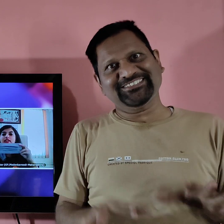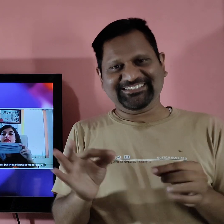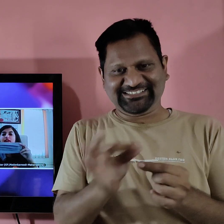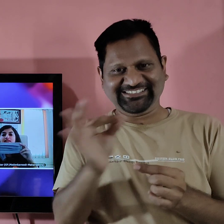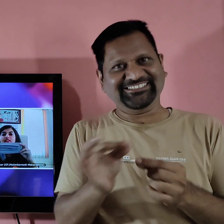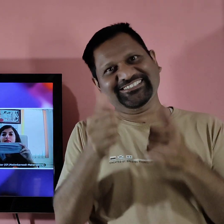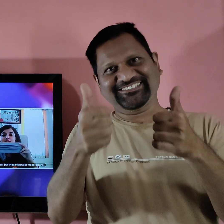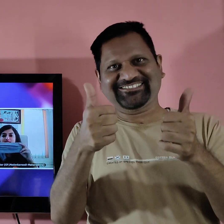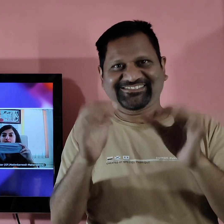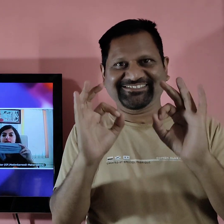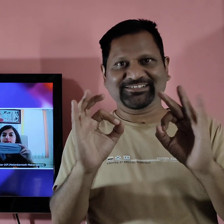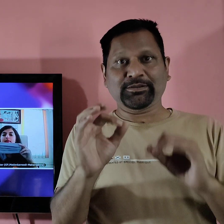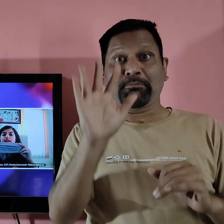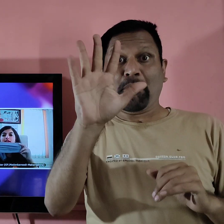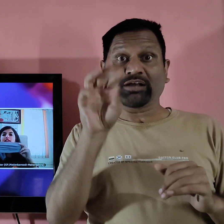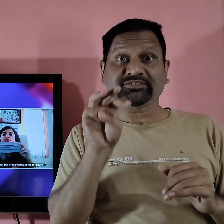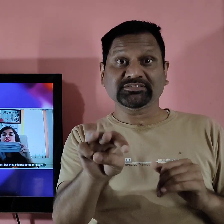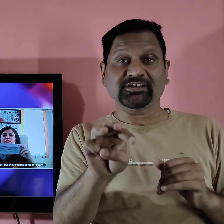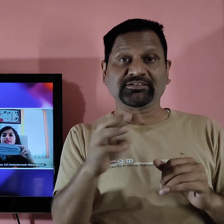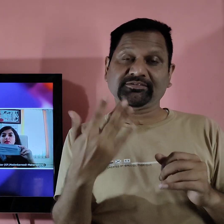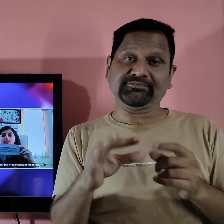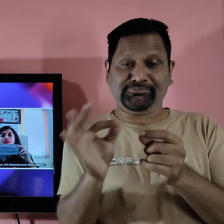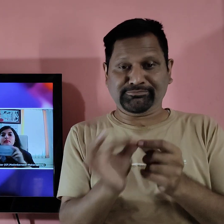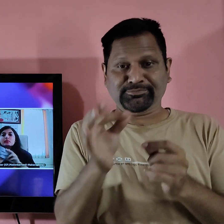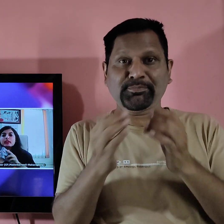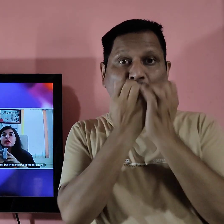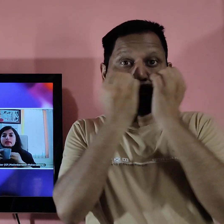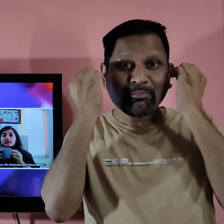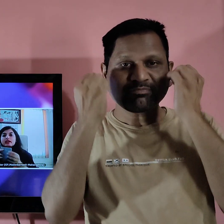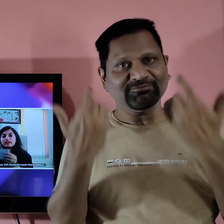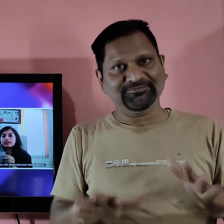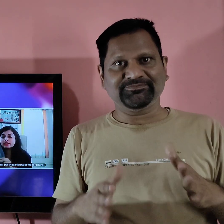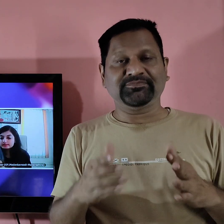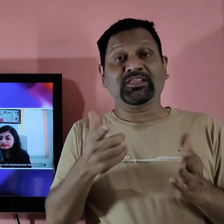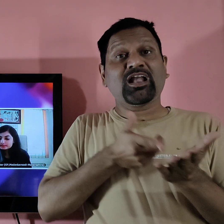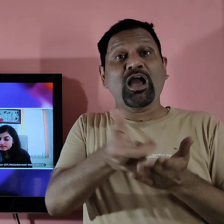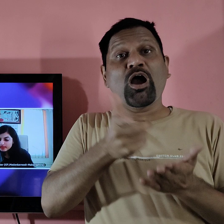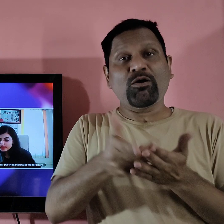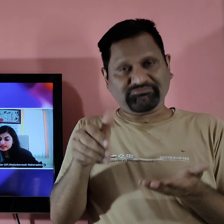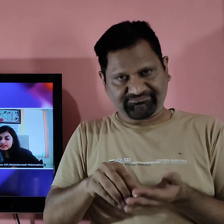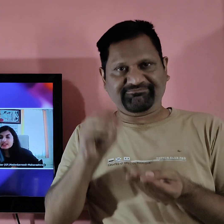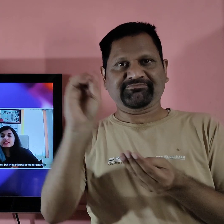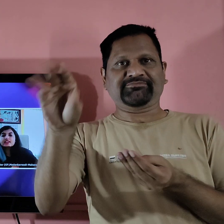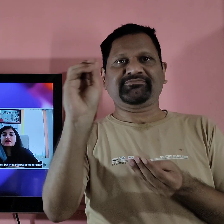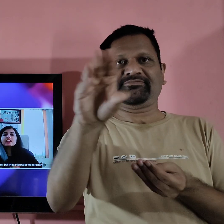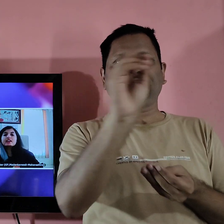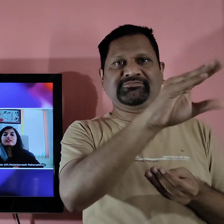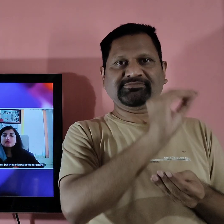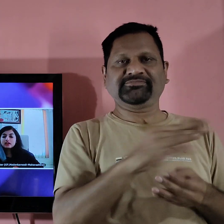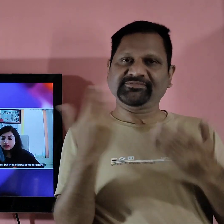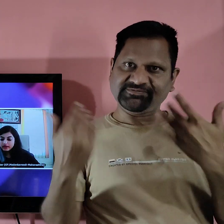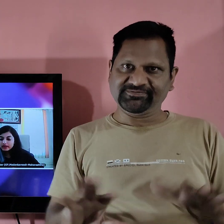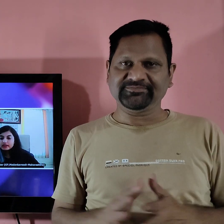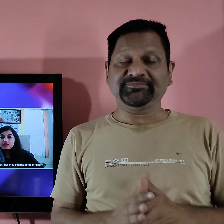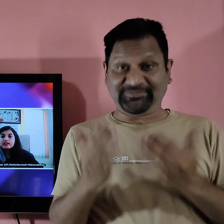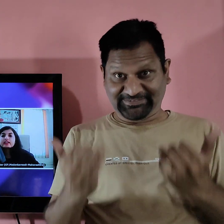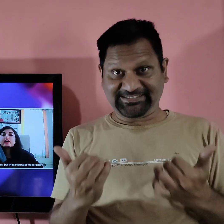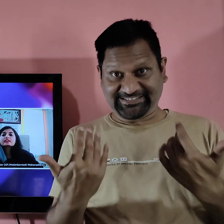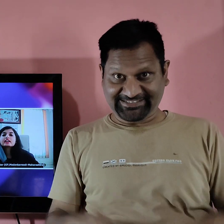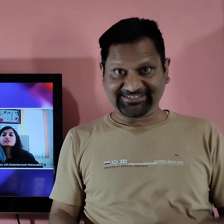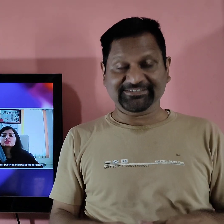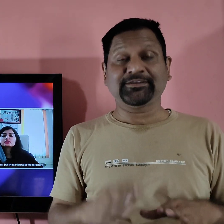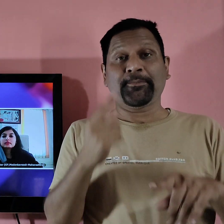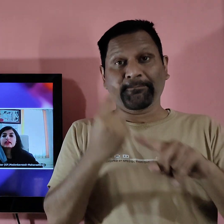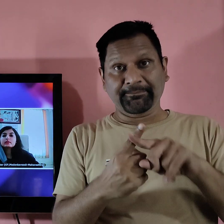दिया। जो उन्होंने 5000 मास्क इस टाइप के बनाए हैं, जिसका डिस्ट्रीब्यूशन हम पूरे गांव में कर रहे हैं। इसके साथ ही